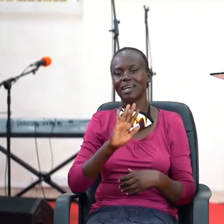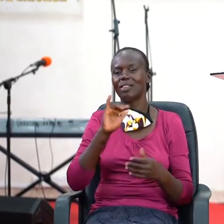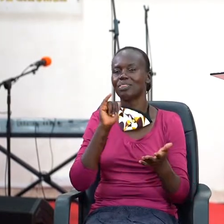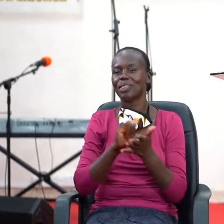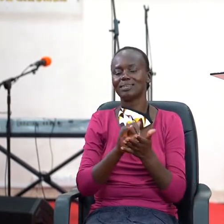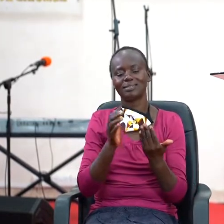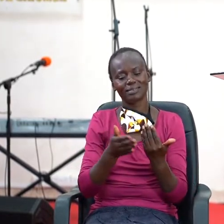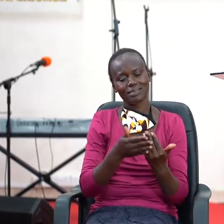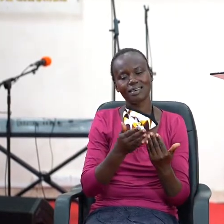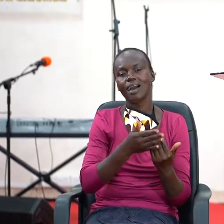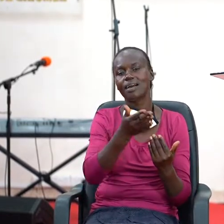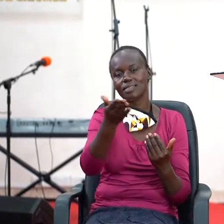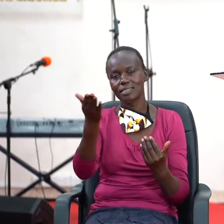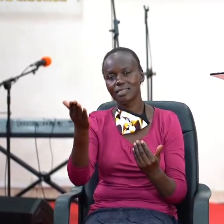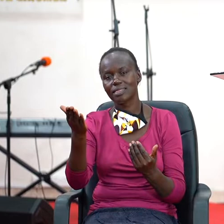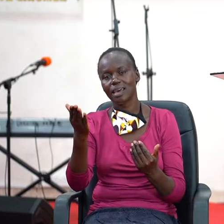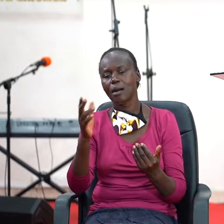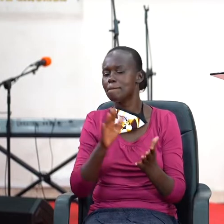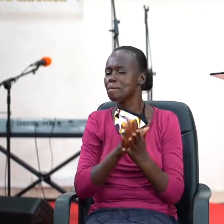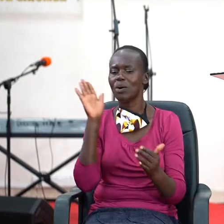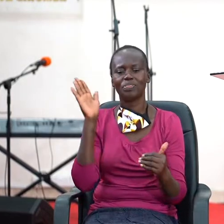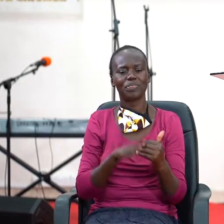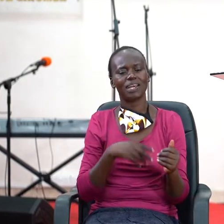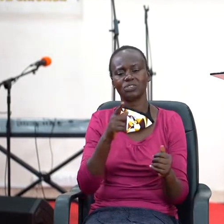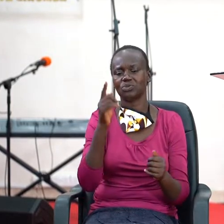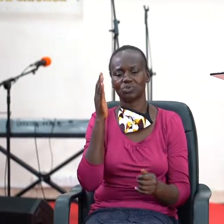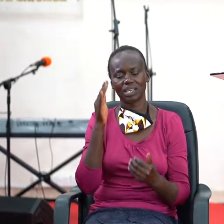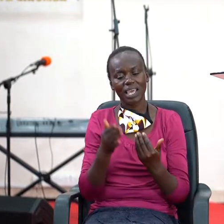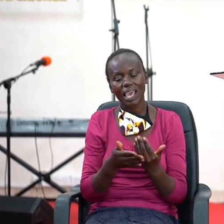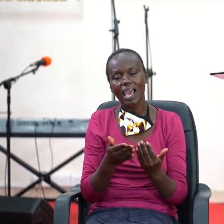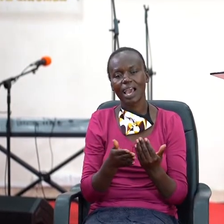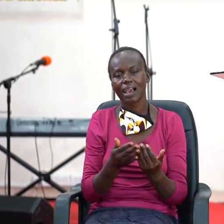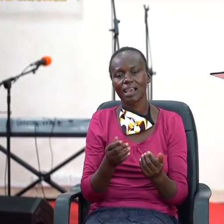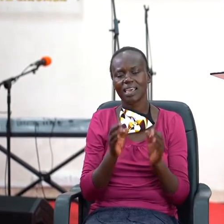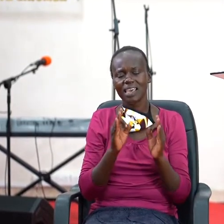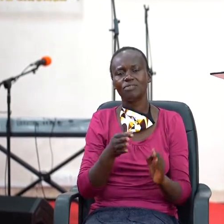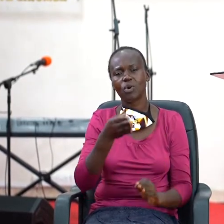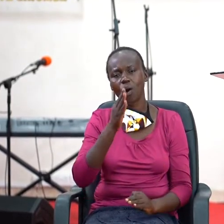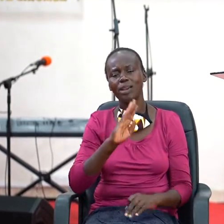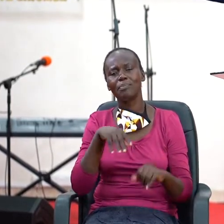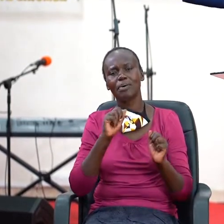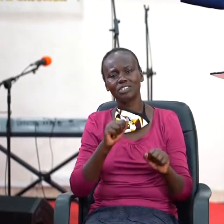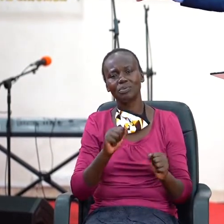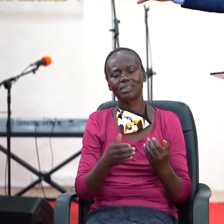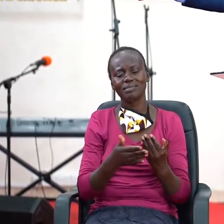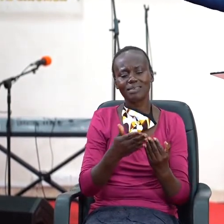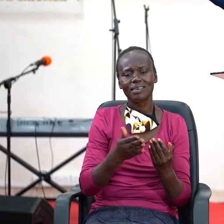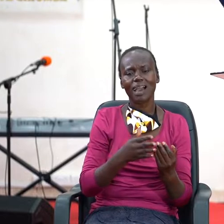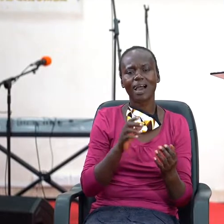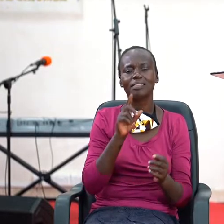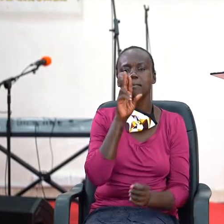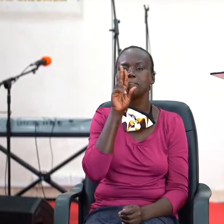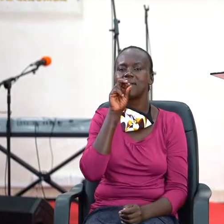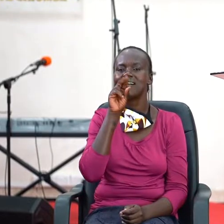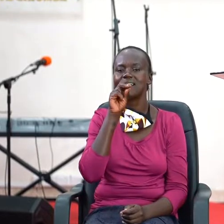ambaye anakujali kuliko hata vile unavyojijali. Kama anaweza kushughulikia ndege angani,